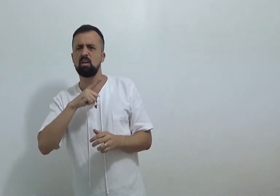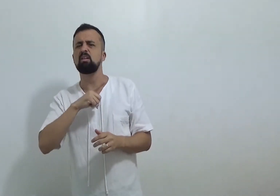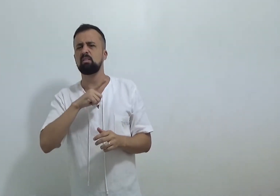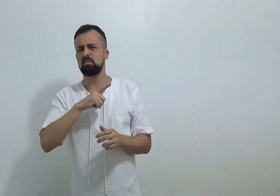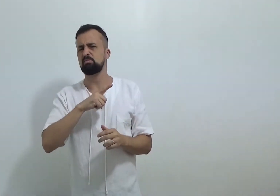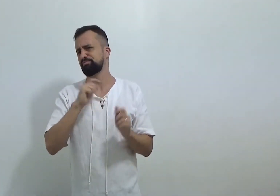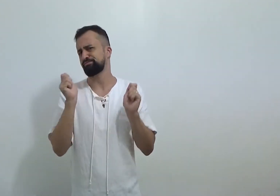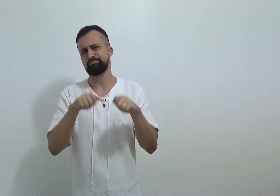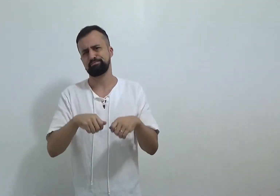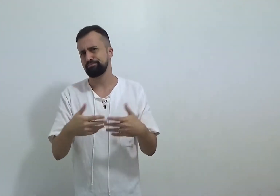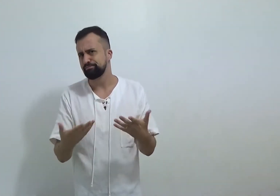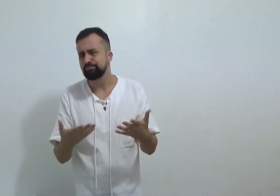multiculturalismo.